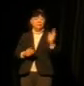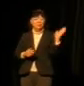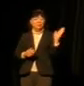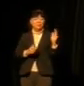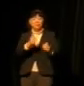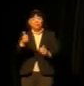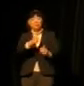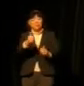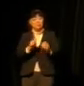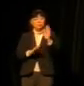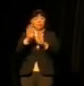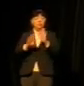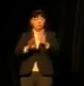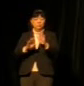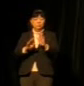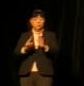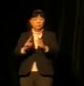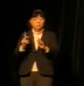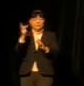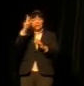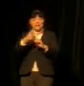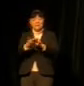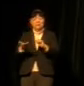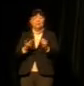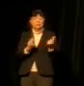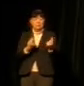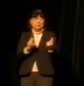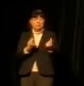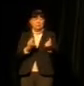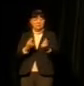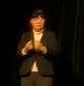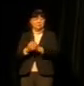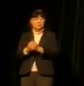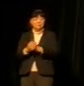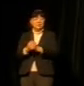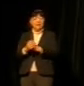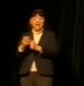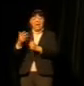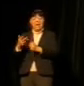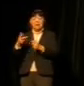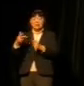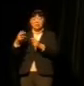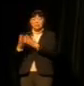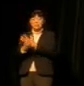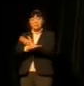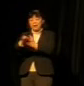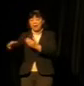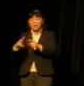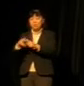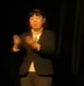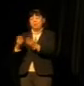様子なんですけども、鹿島小学校は一緒です。歩きます。金浦小、初原小、福浦小、小高小学